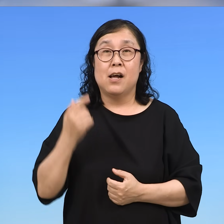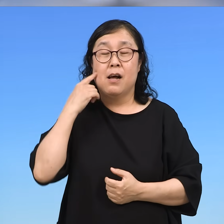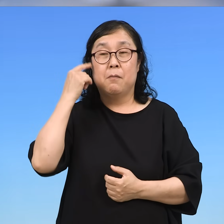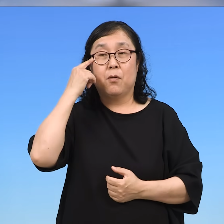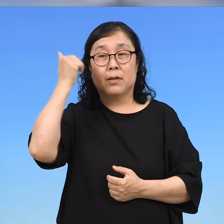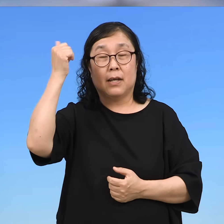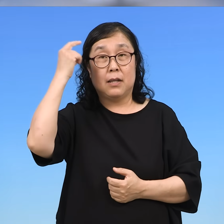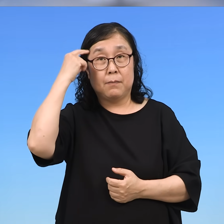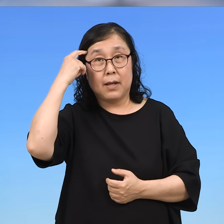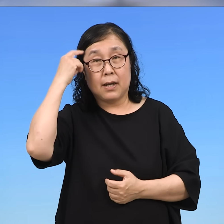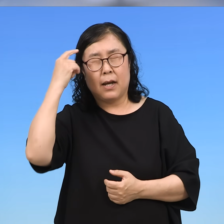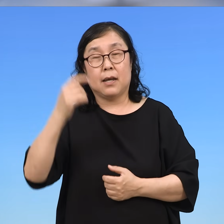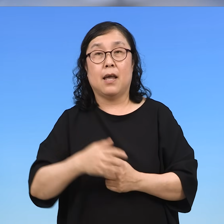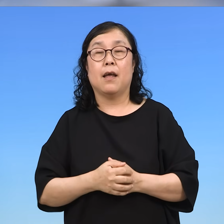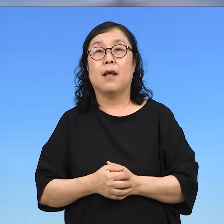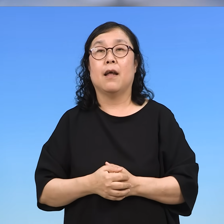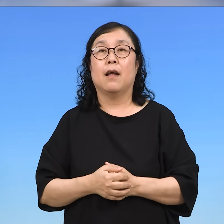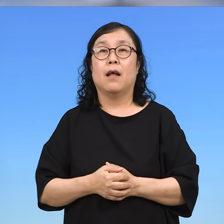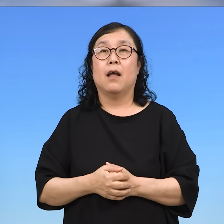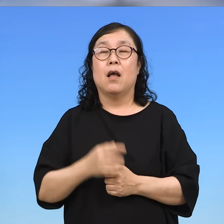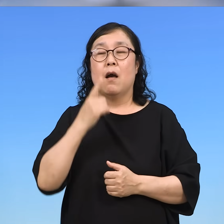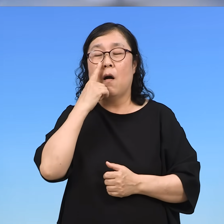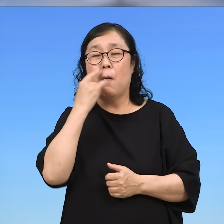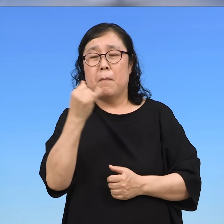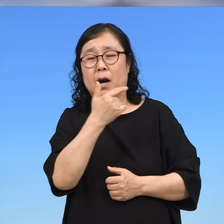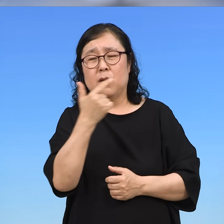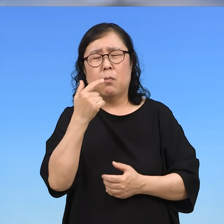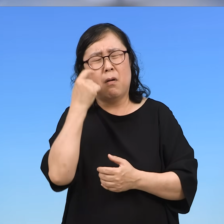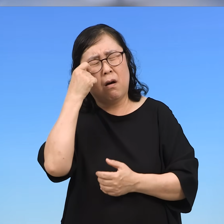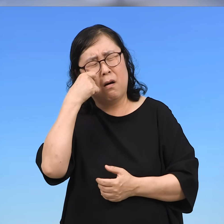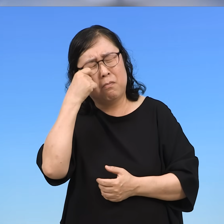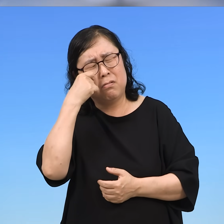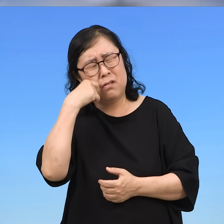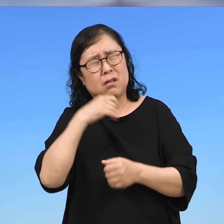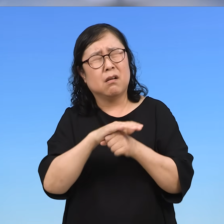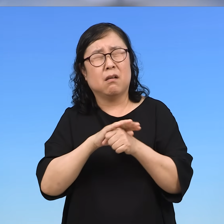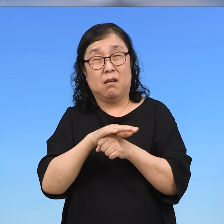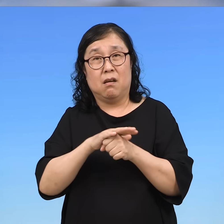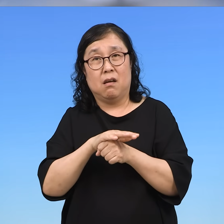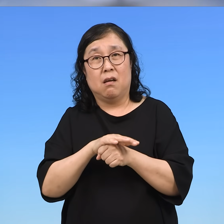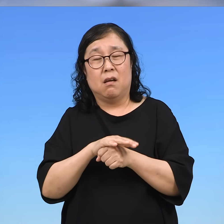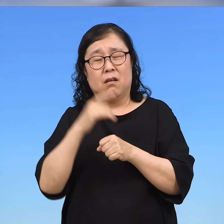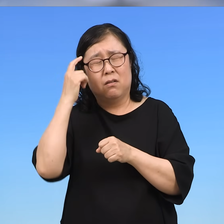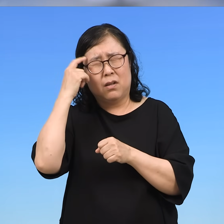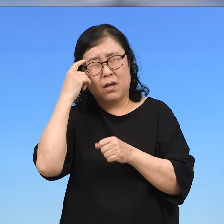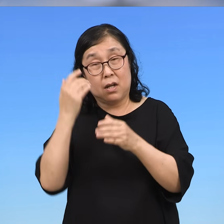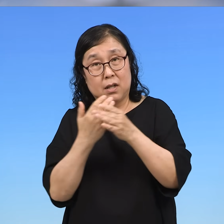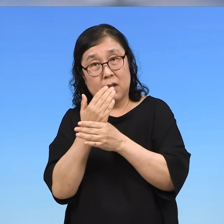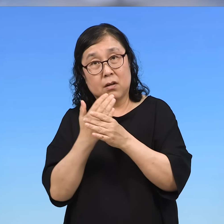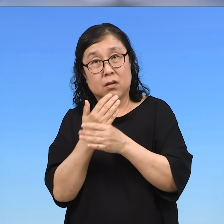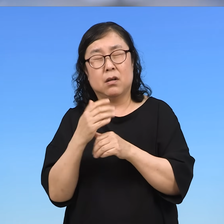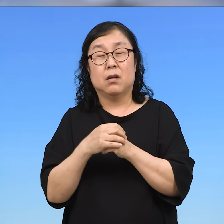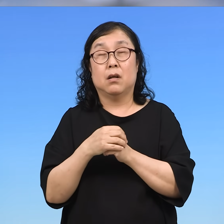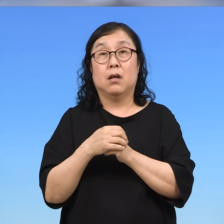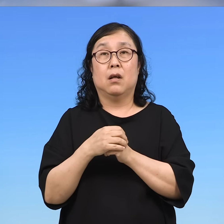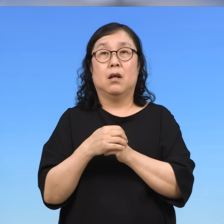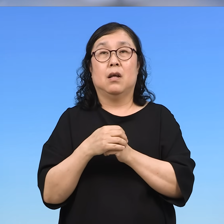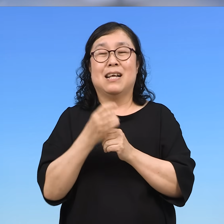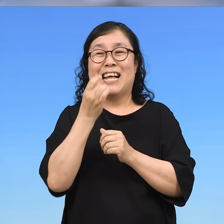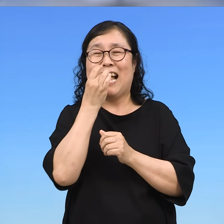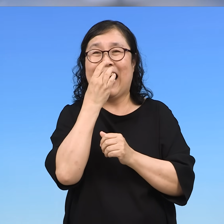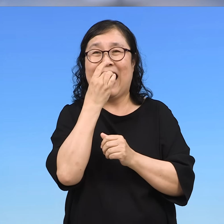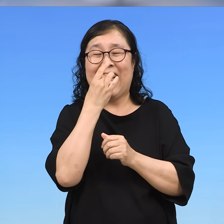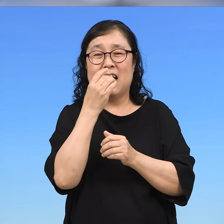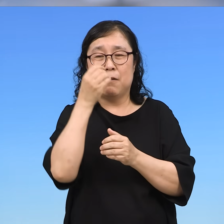이 목사님 생각이, 어린 목사님 이제 어릴 때 엄마가 너무 안쓰러운 겁니다. 그래서 이 머릿속에 기억나는 게